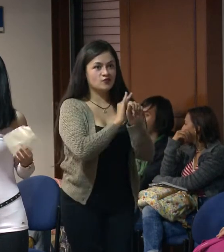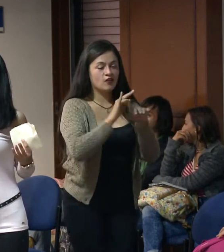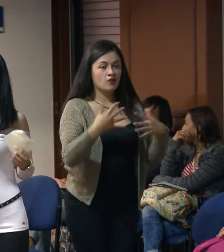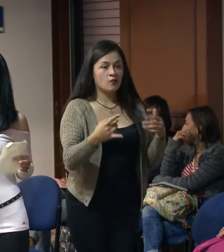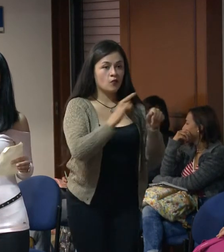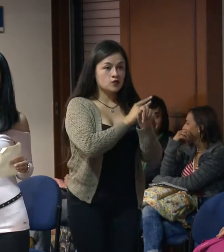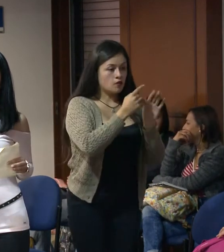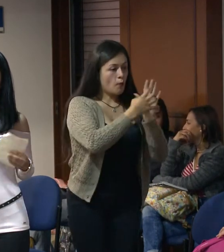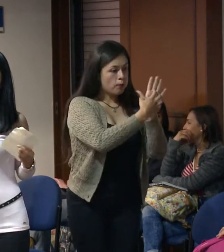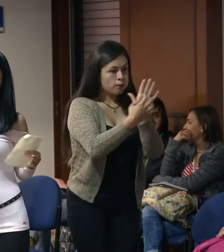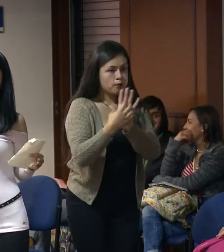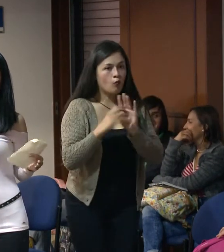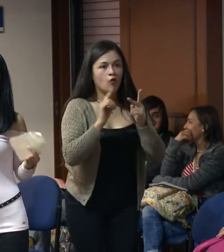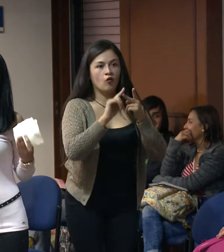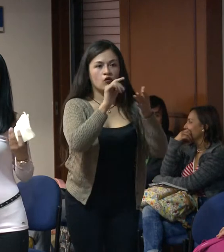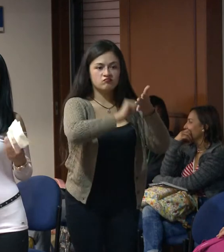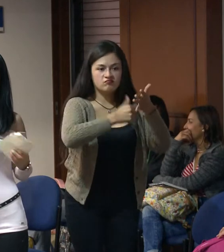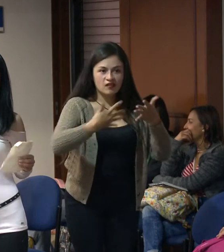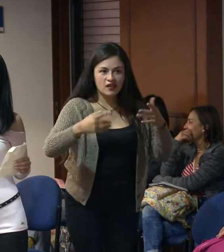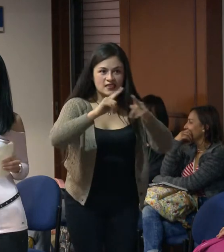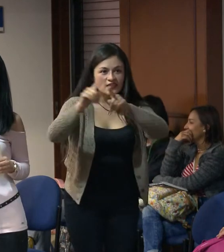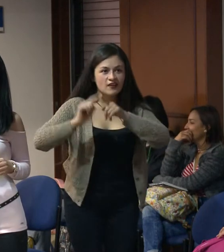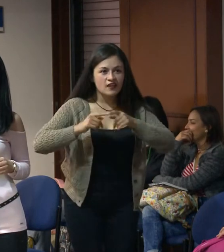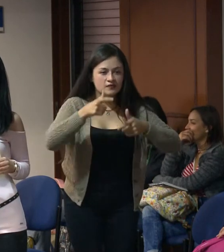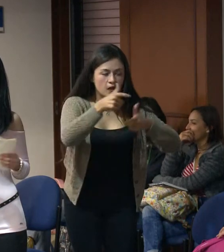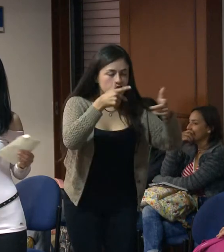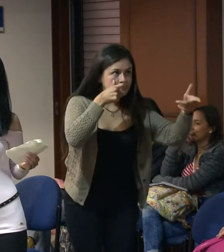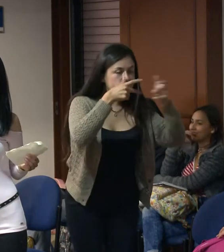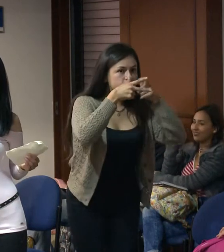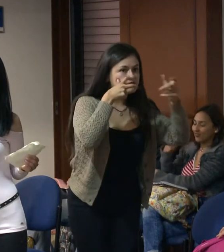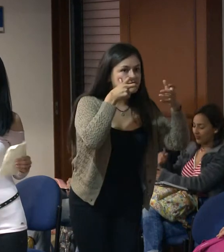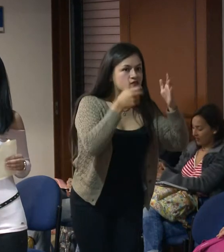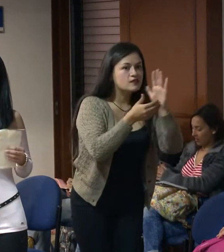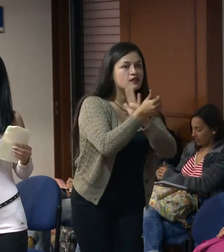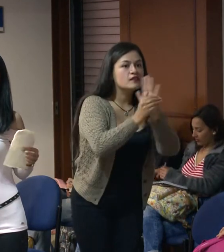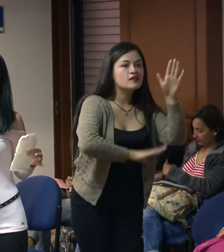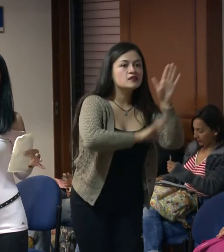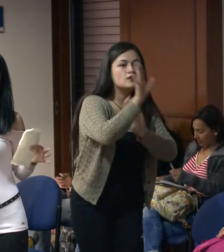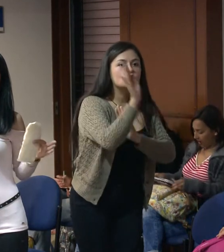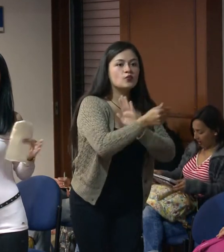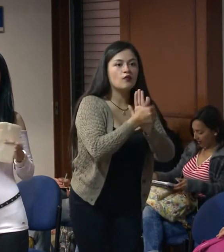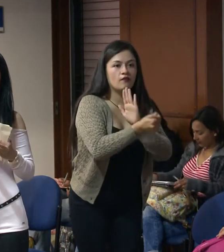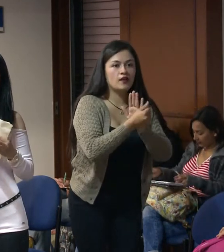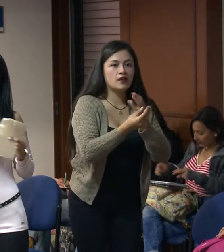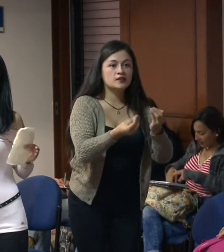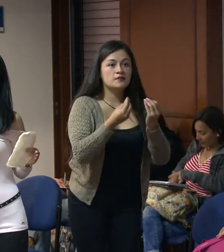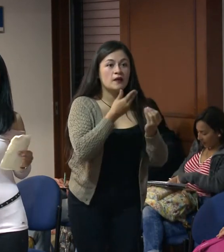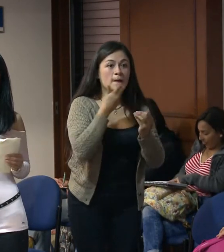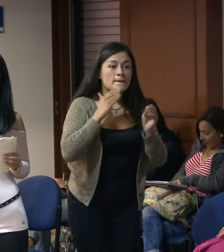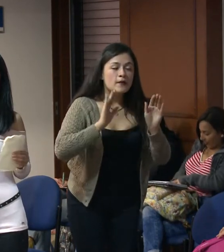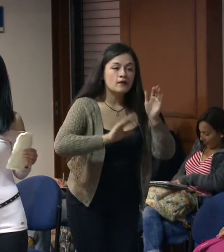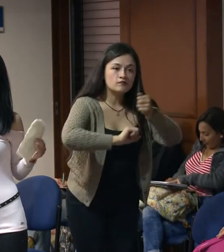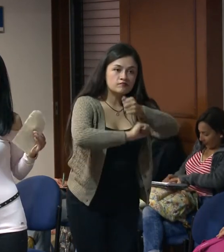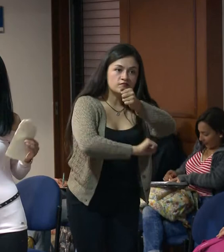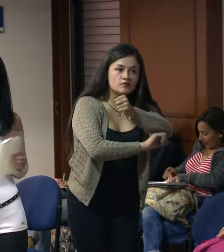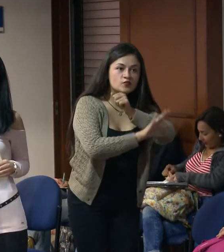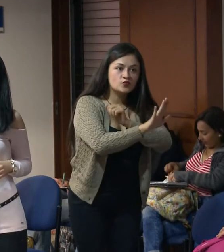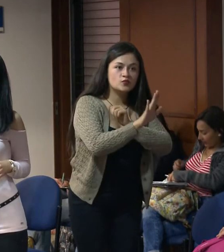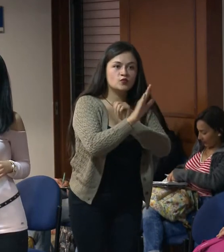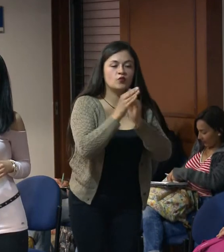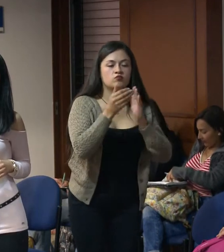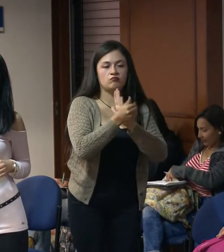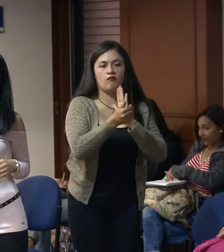materiales, con el objetivo de captar la atención de los niños, de iniciar habilidades, con el fin de seguir fortaleciendo las funciones